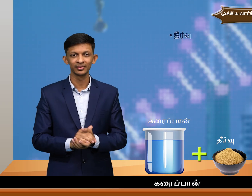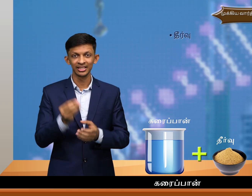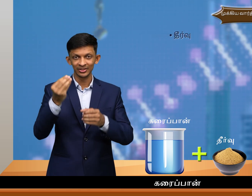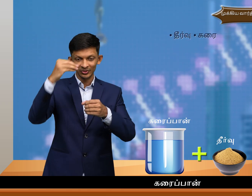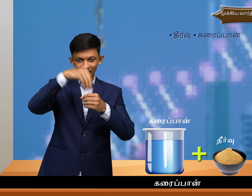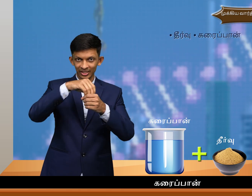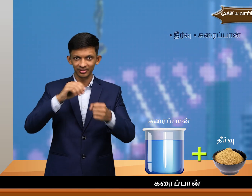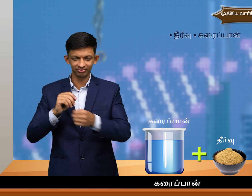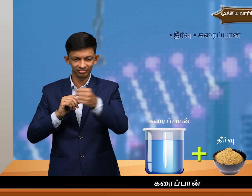கரைப்பான்,